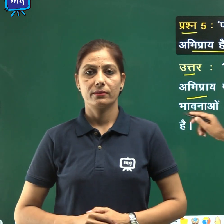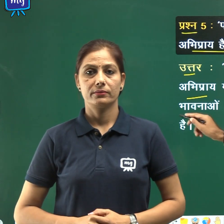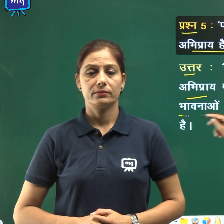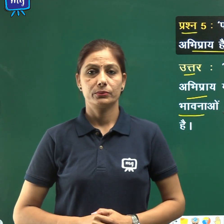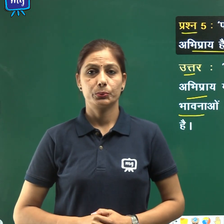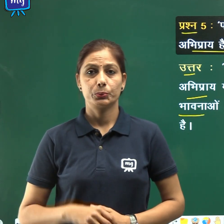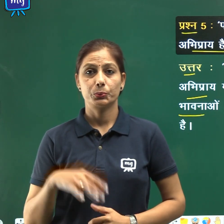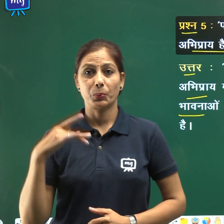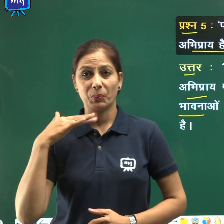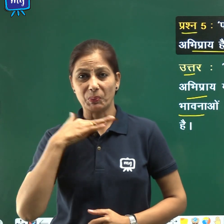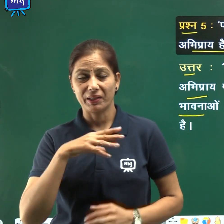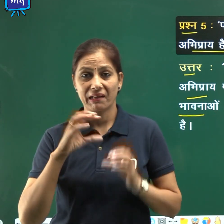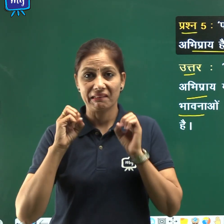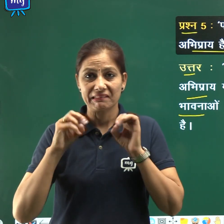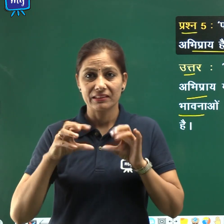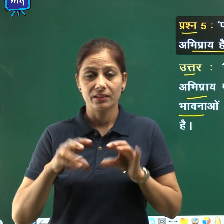कुटिल भावनाओं को